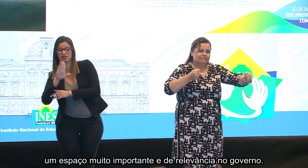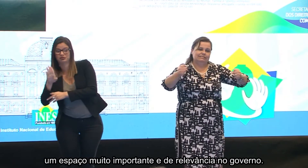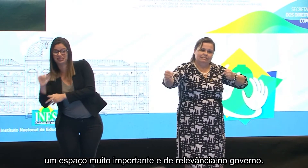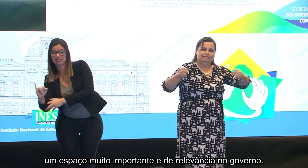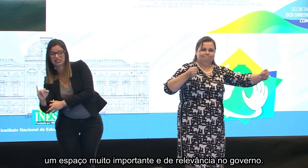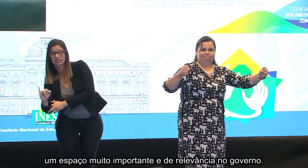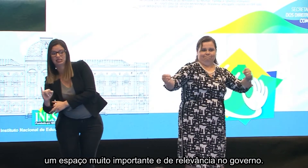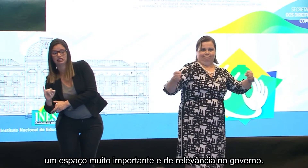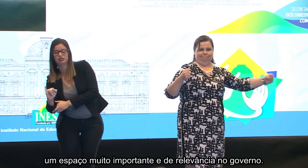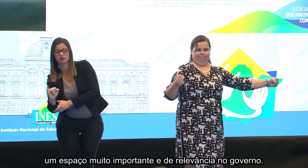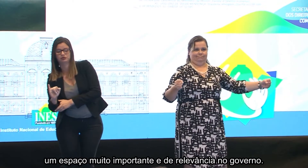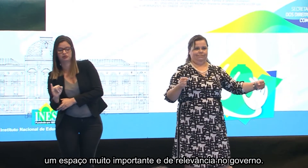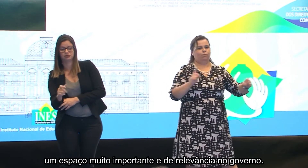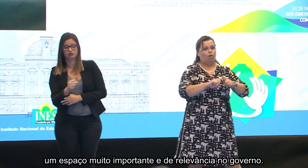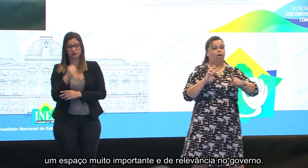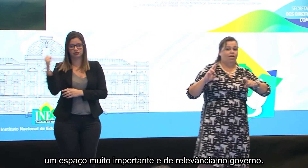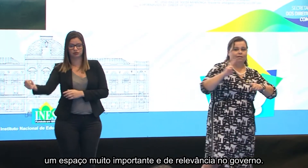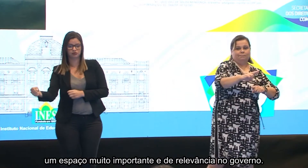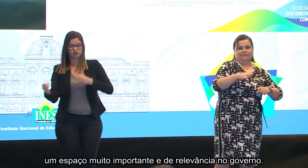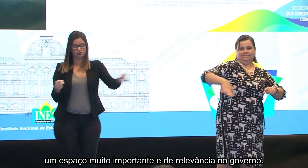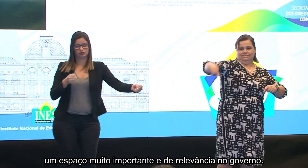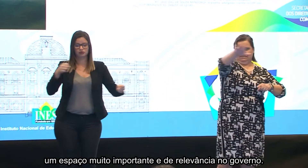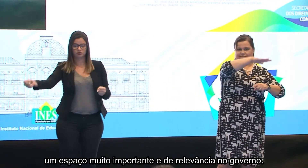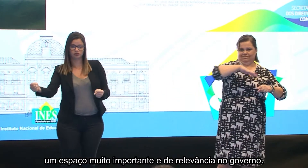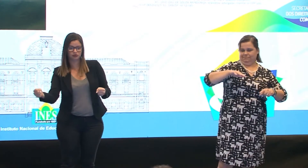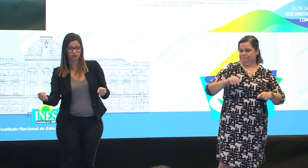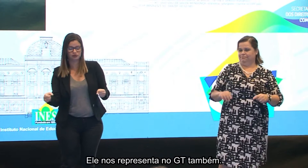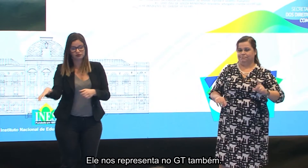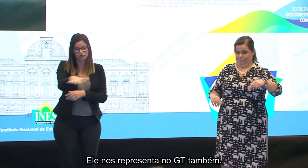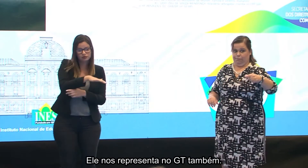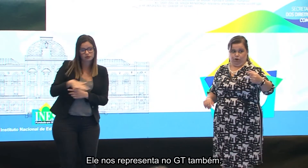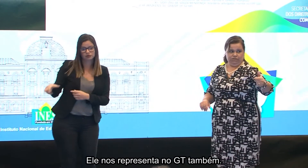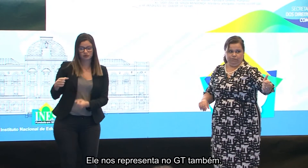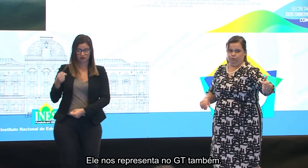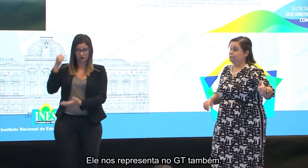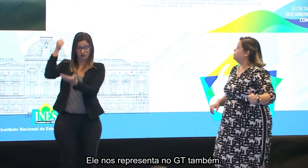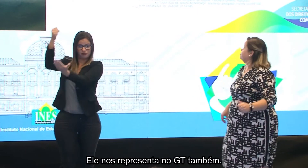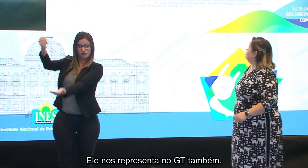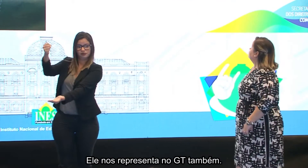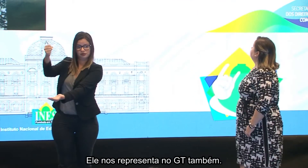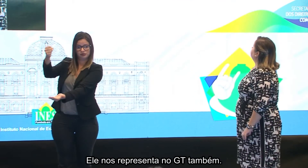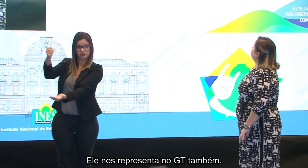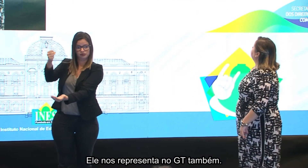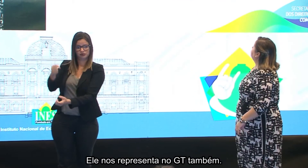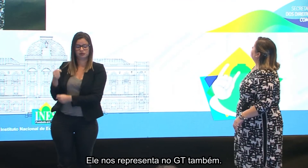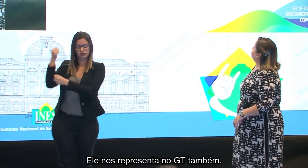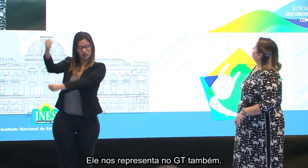muito importante e de relevância no governo. Então, ele nos representa no GT também.